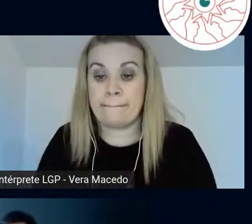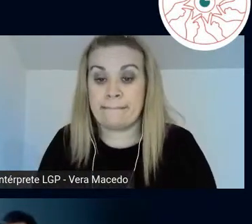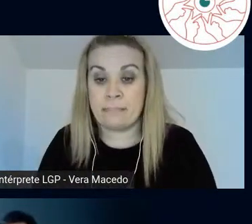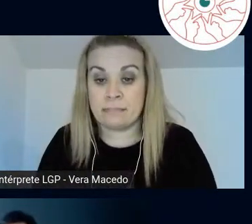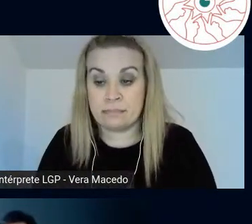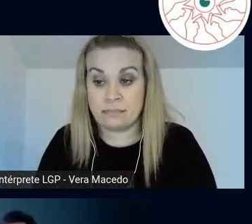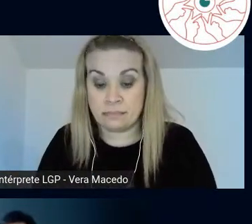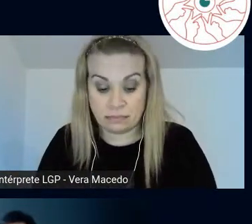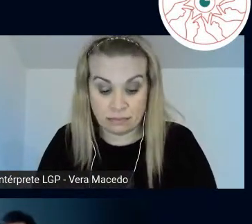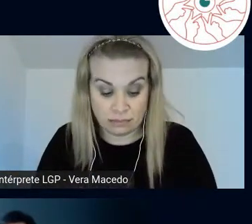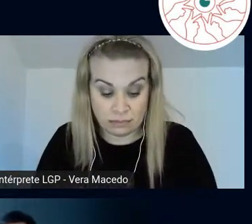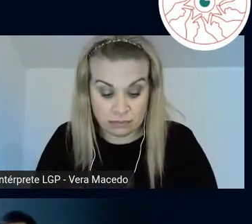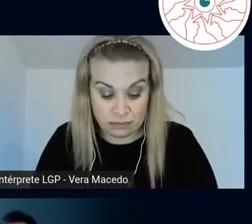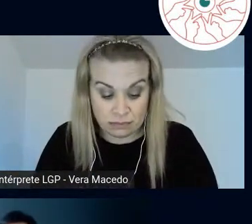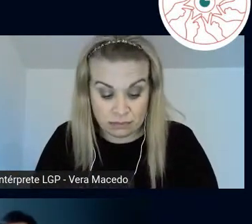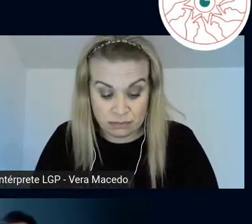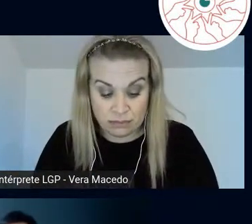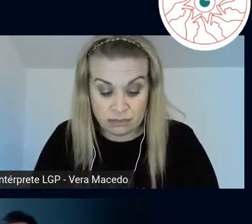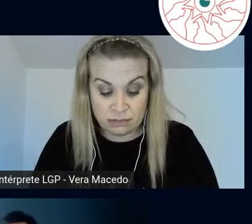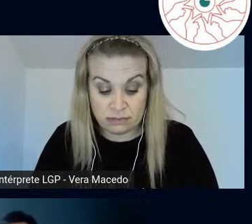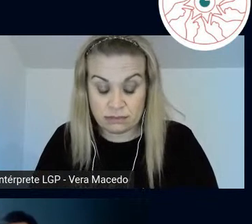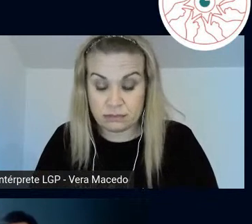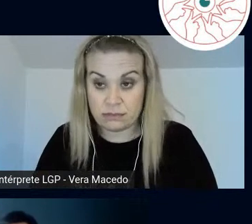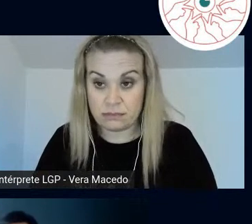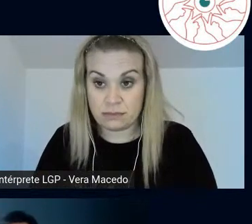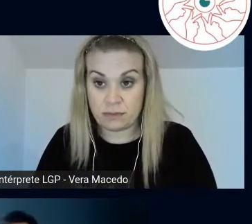isso. Pode passar, por favor.